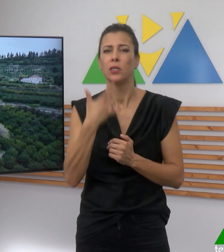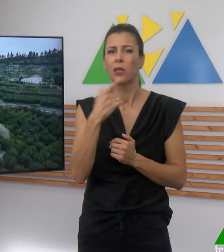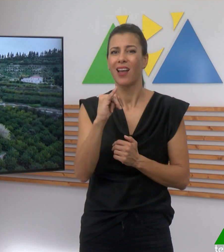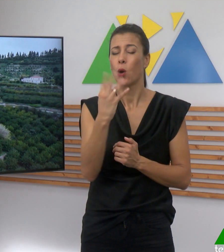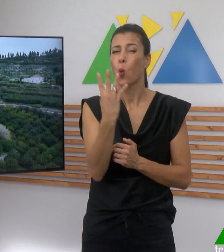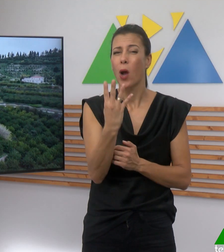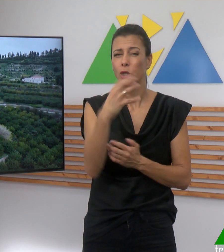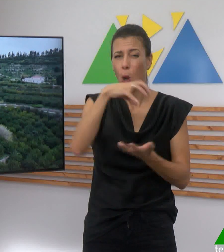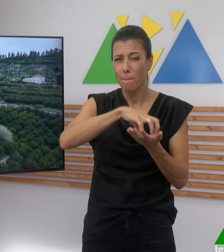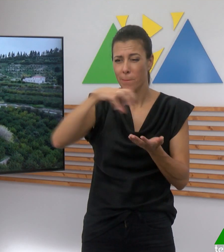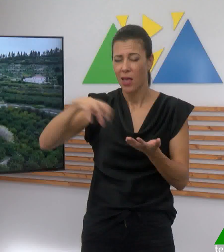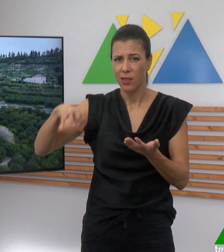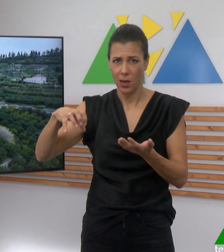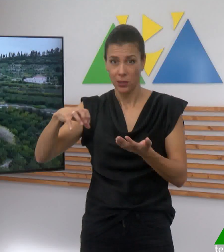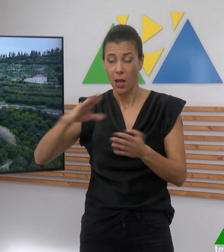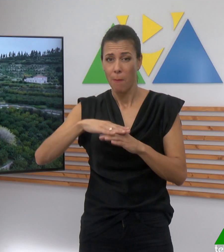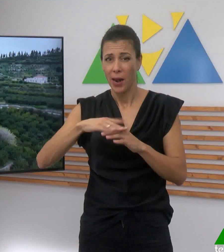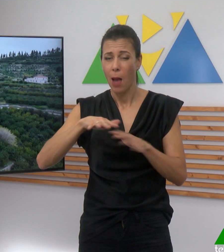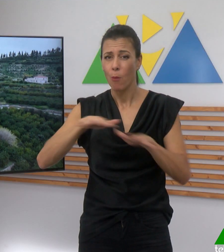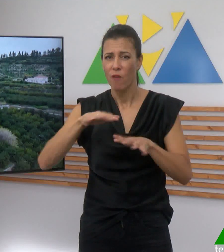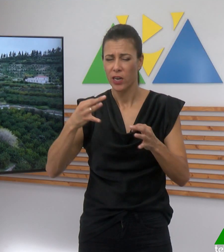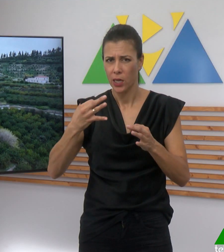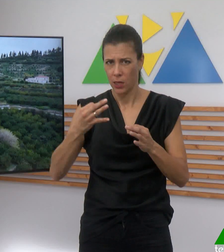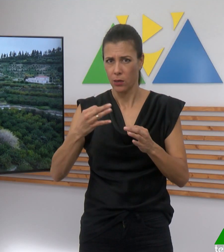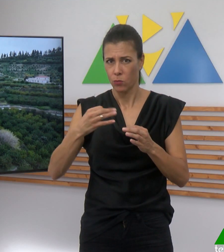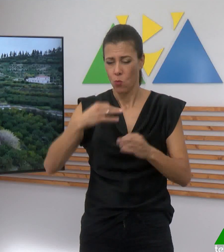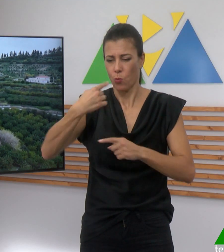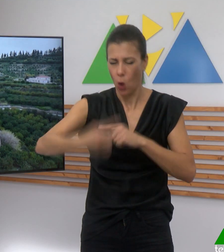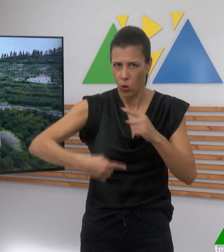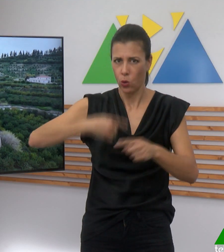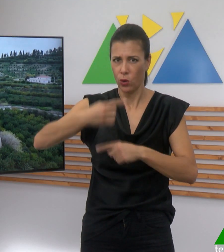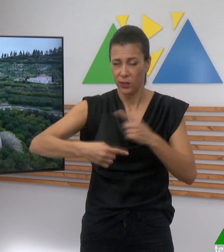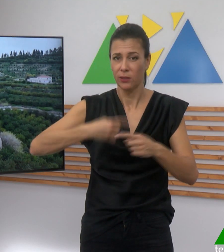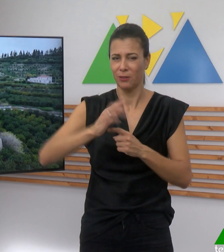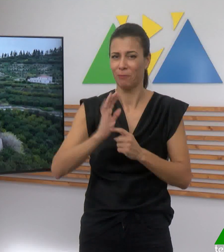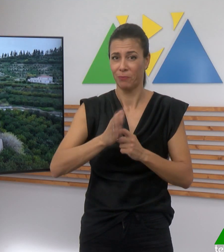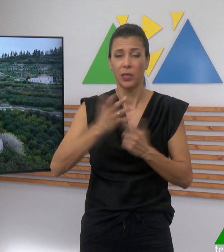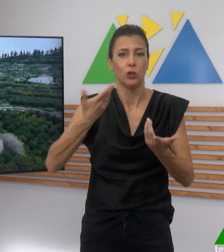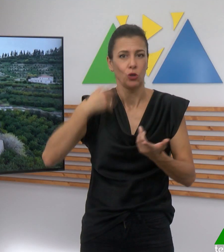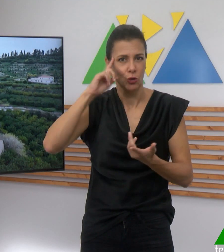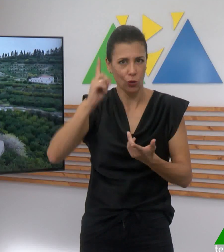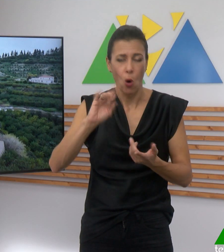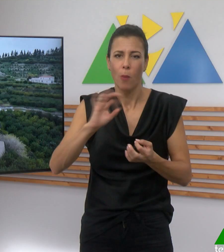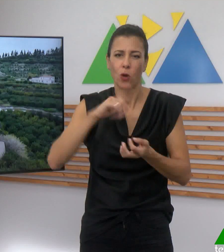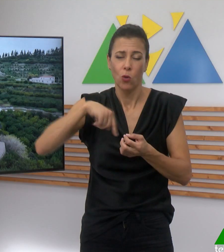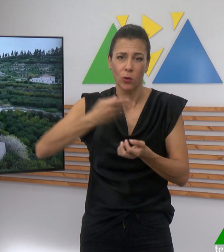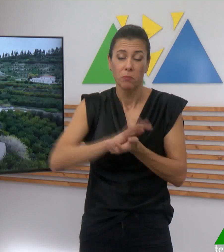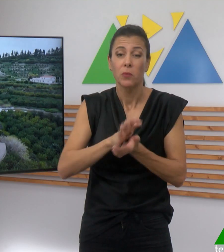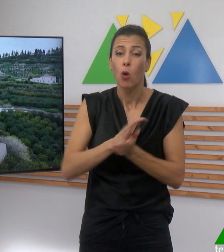piedras para moler cuatro molinos para moler lo que moliera no sabemos si El caso es que en el siglo x7 se conoce como el